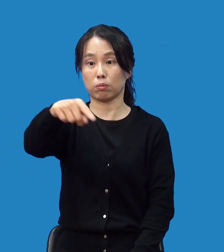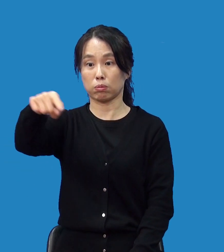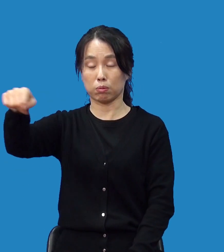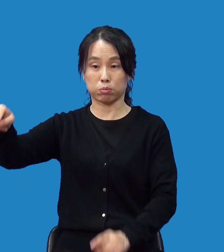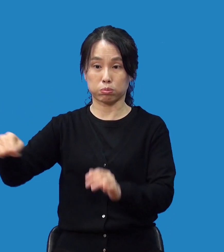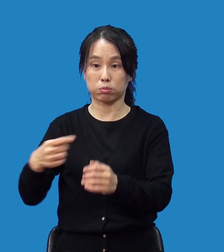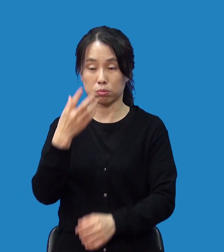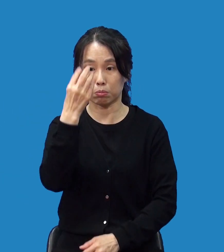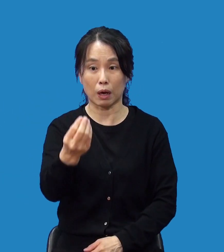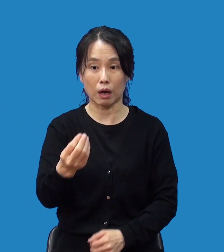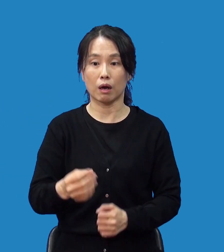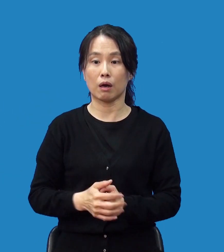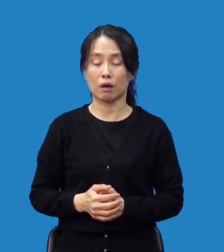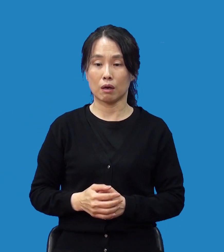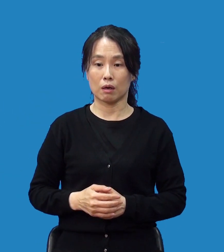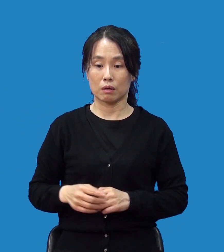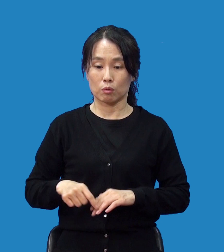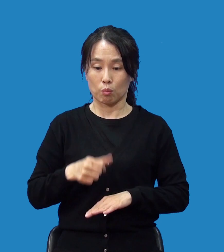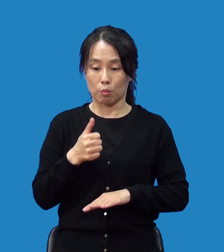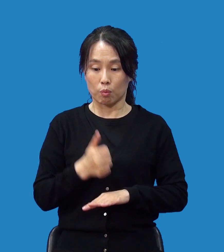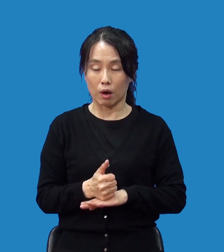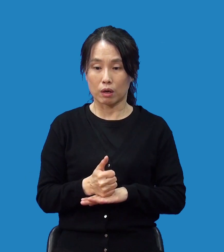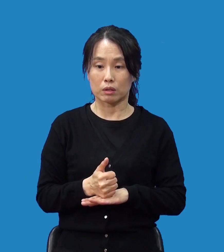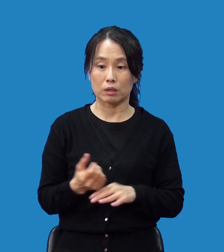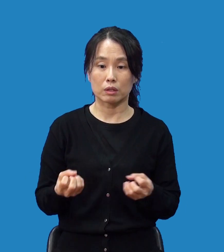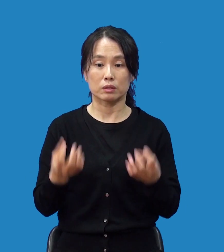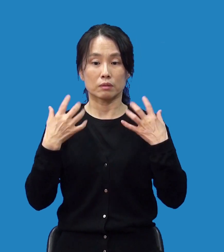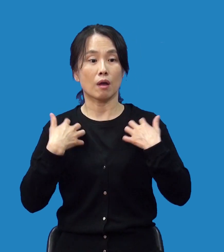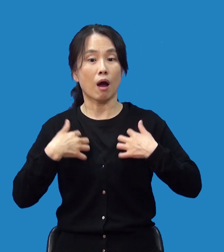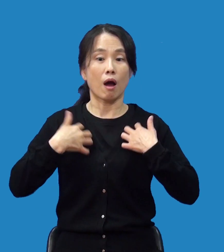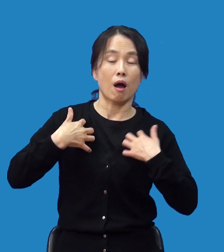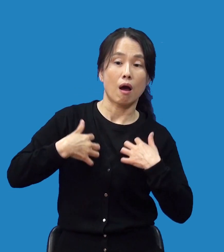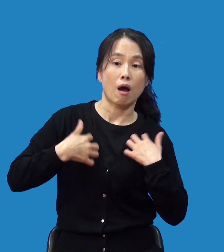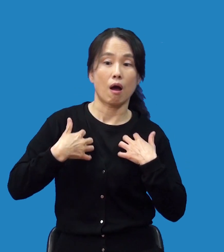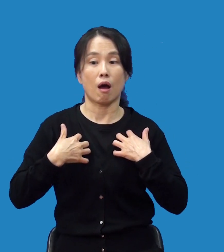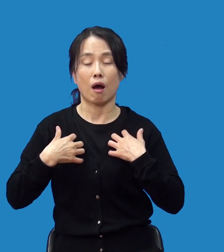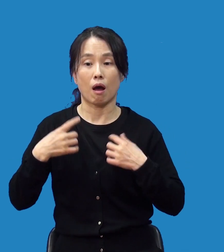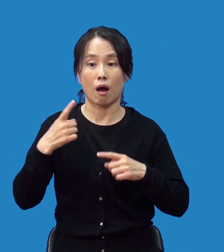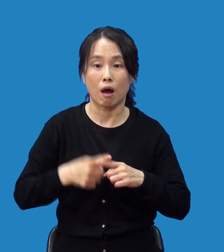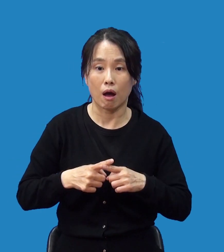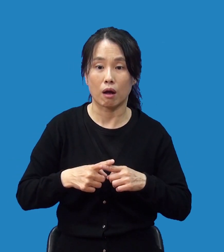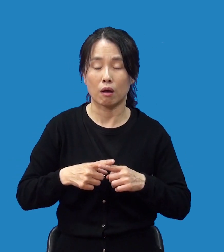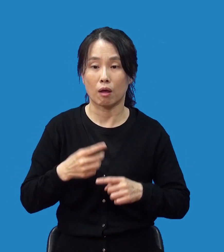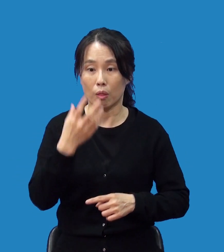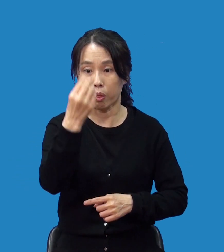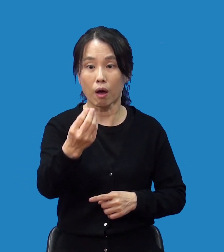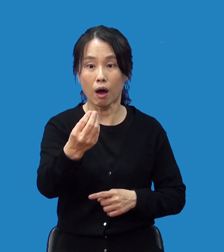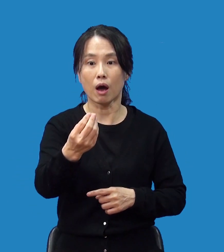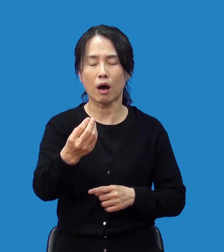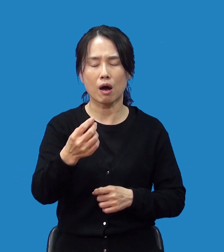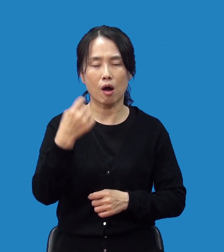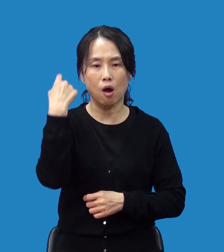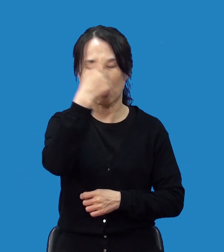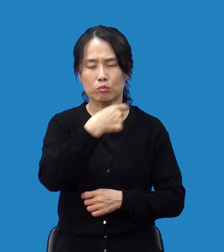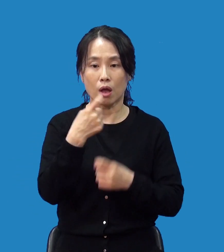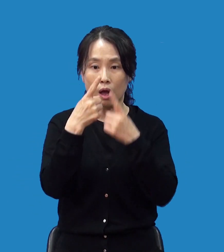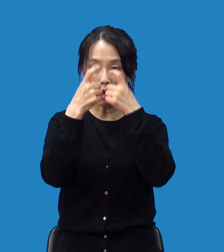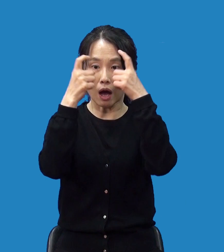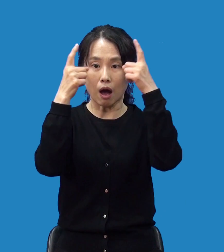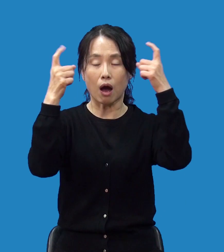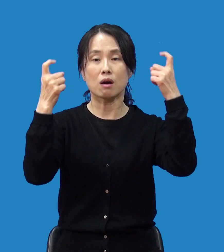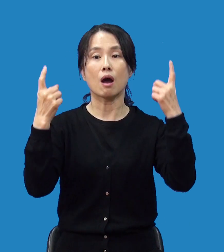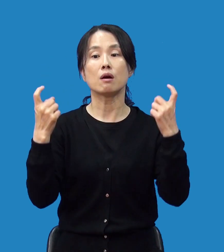잔치를 즐기고 웃으면서 가물을 즐기고 있었다가 얼굴이 사색이 됐습니다.